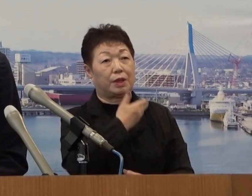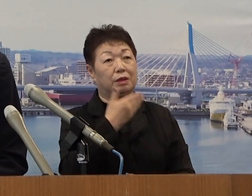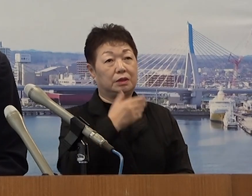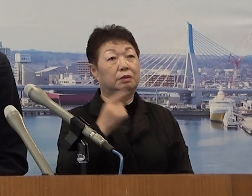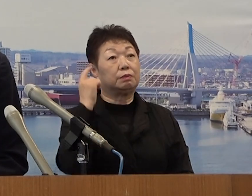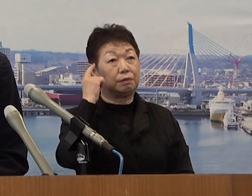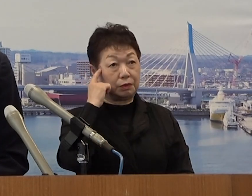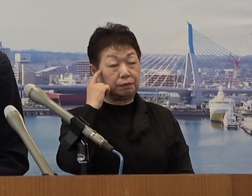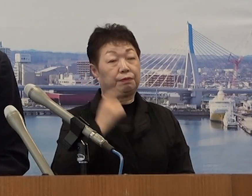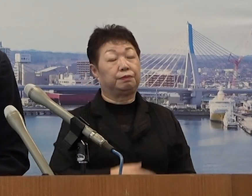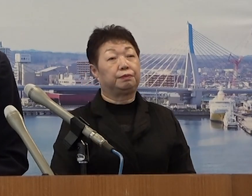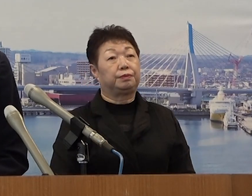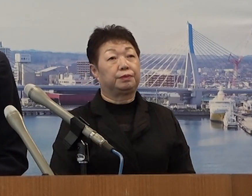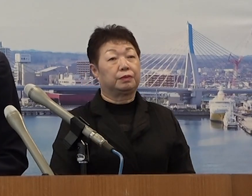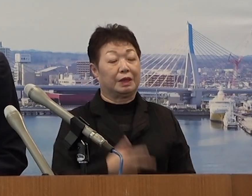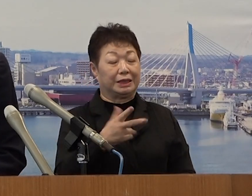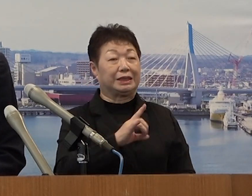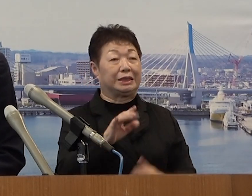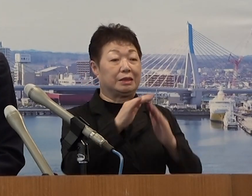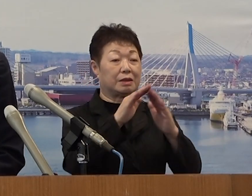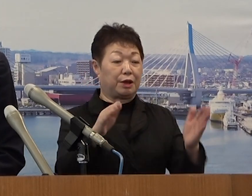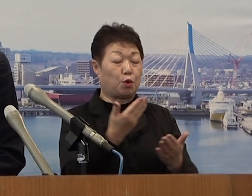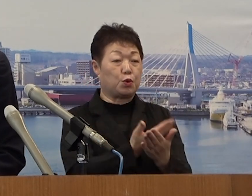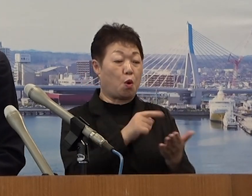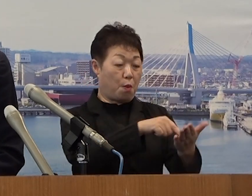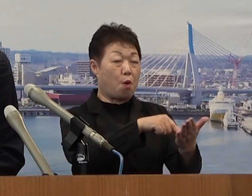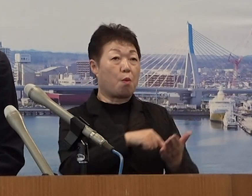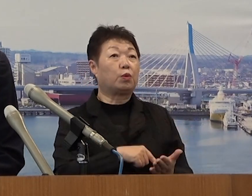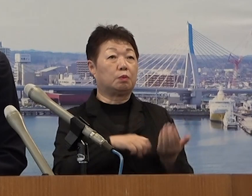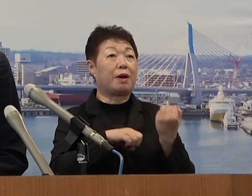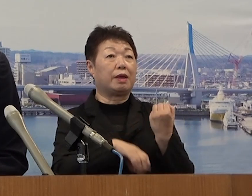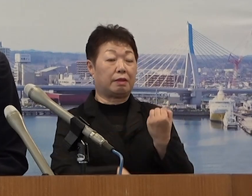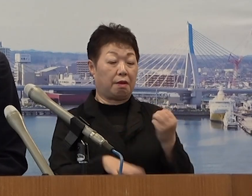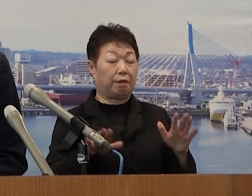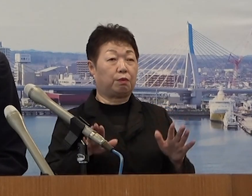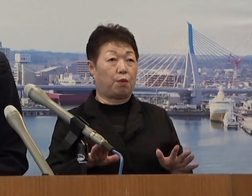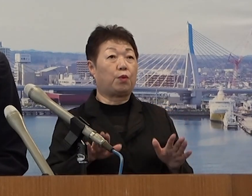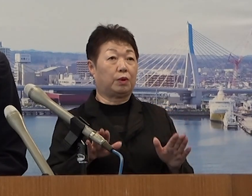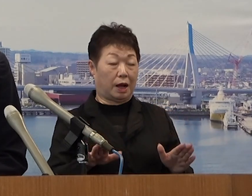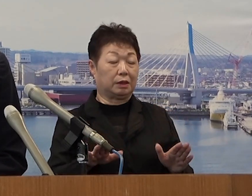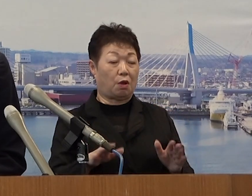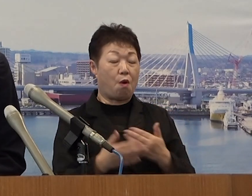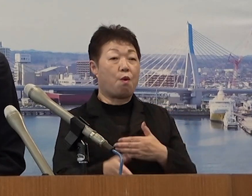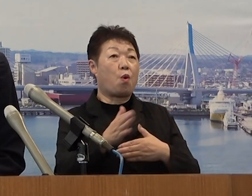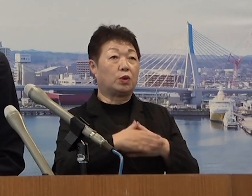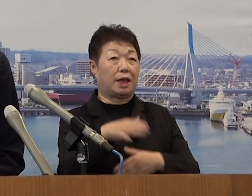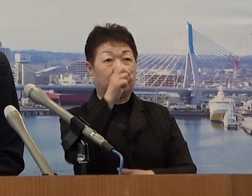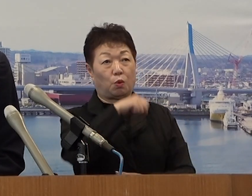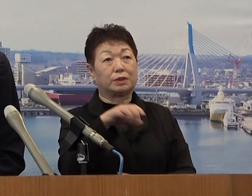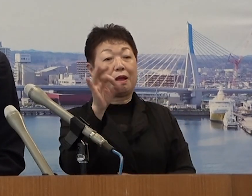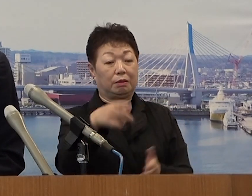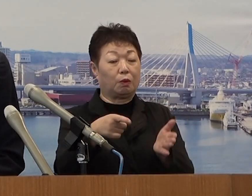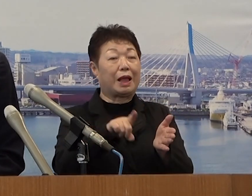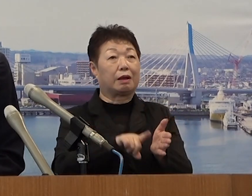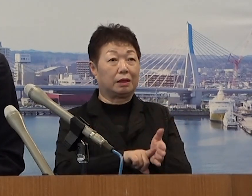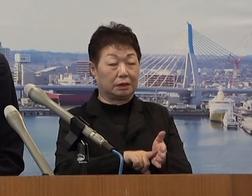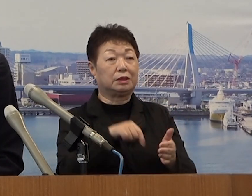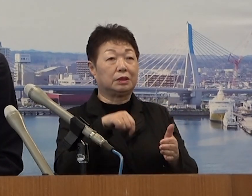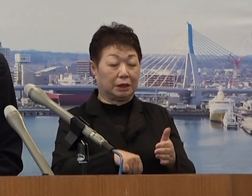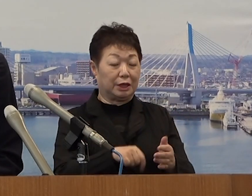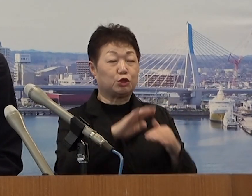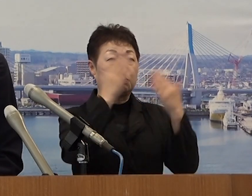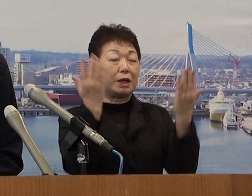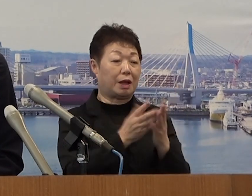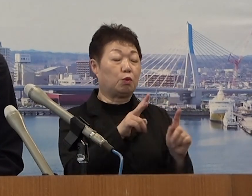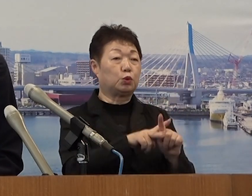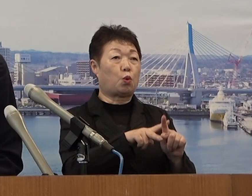であることから市議会からのご要望も踏まえ今回の補正予算の中で全ての小中学校